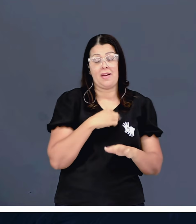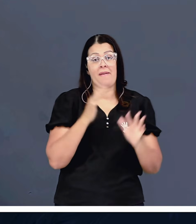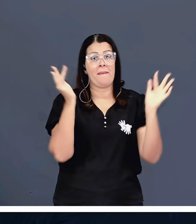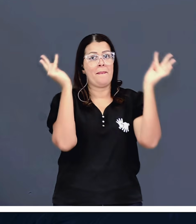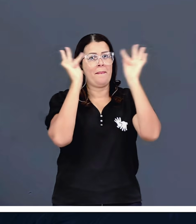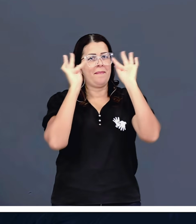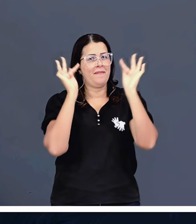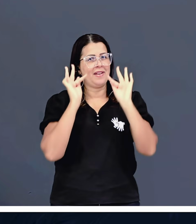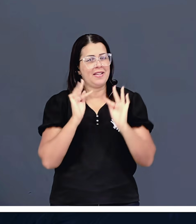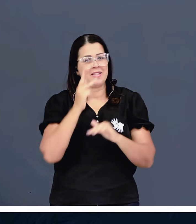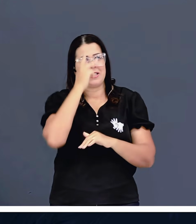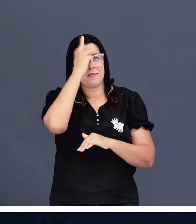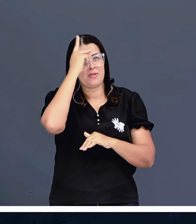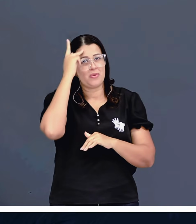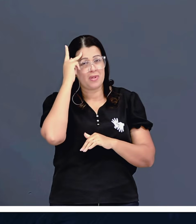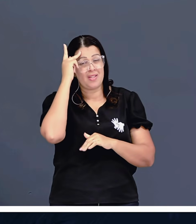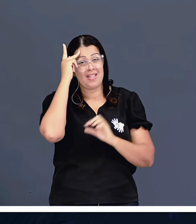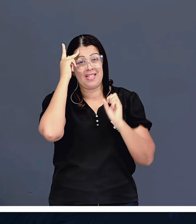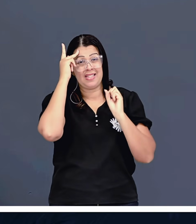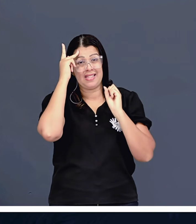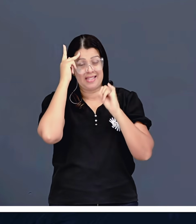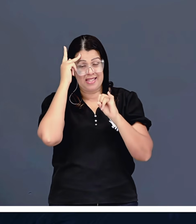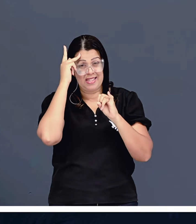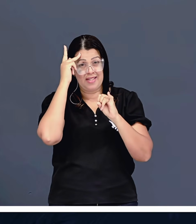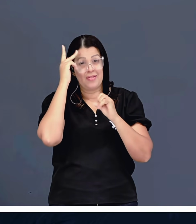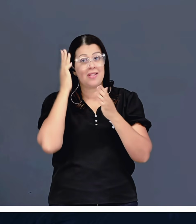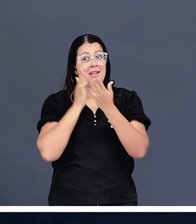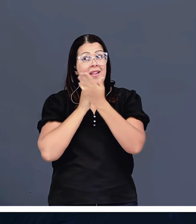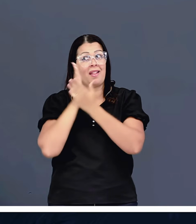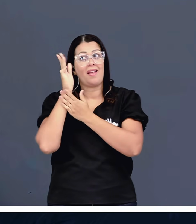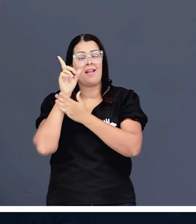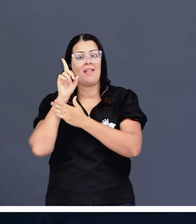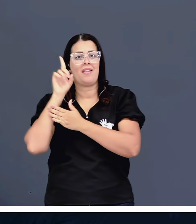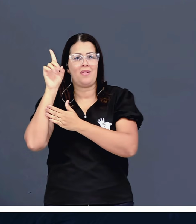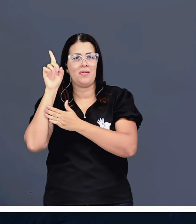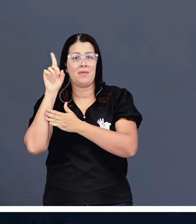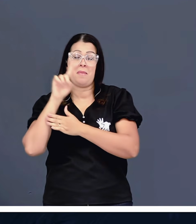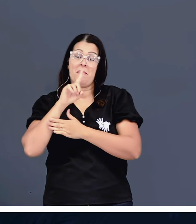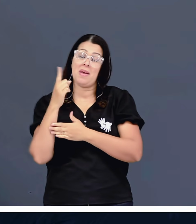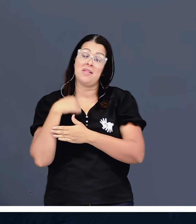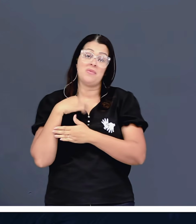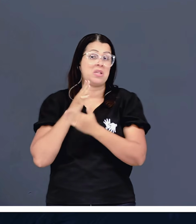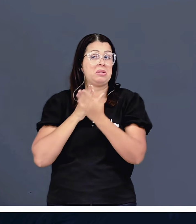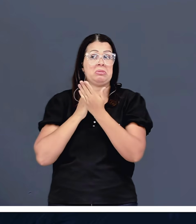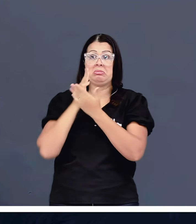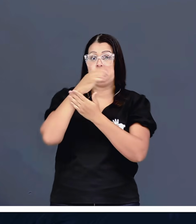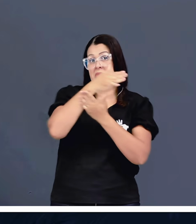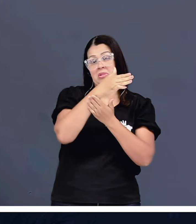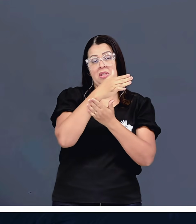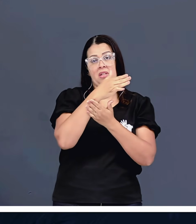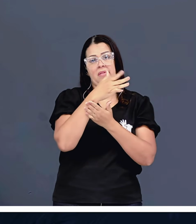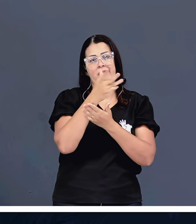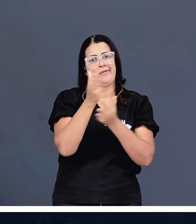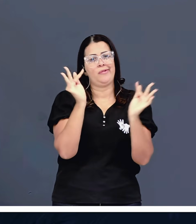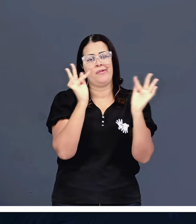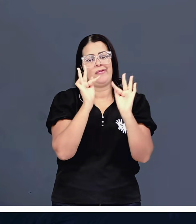aquele que não segue tal conselho. Então ouça, por mais que a gente tenha pessoas que